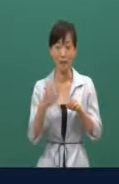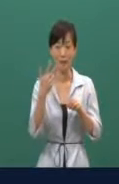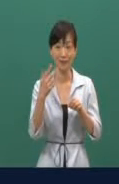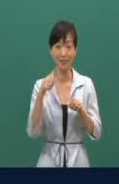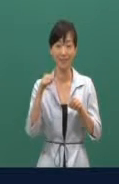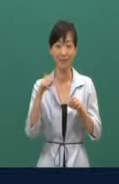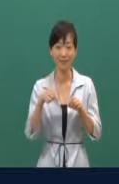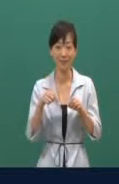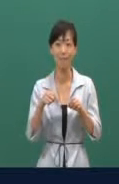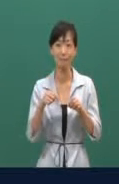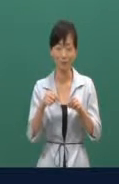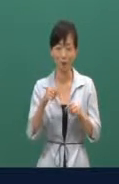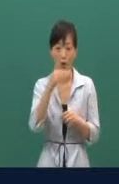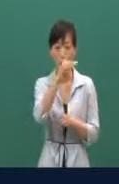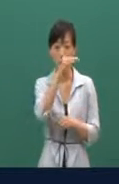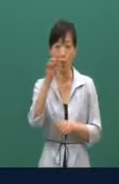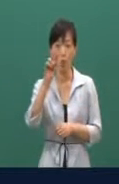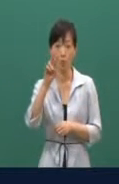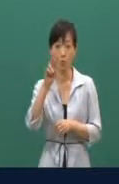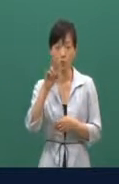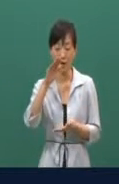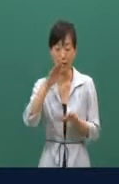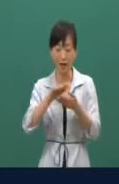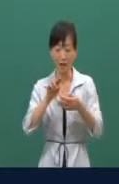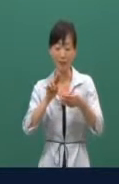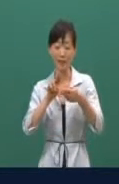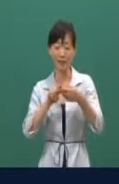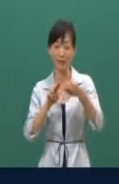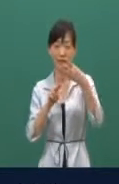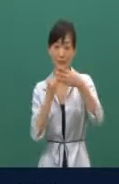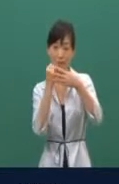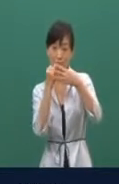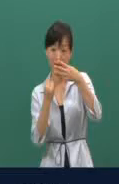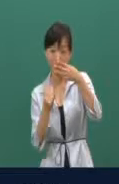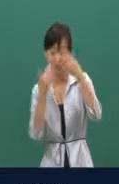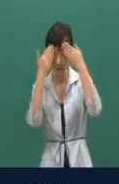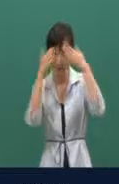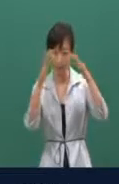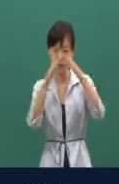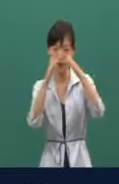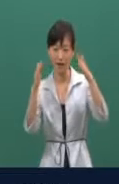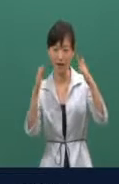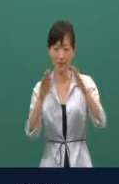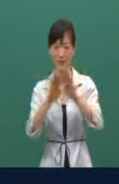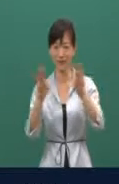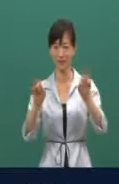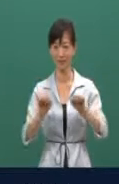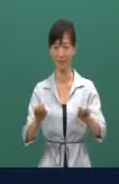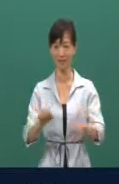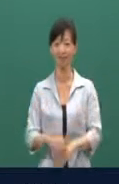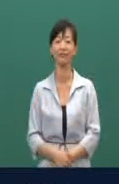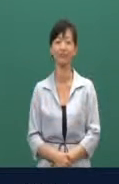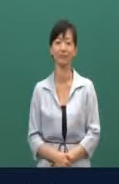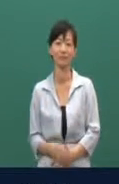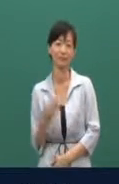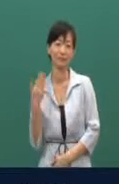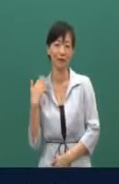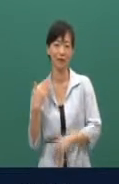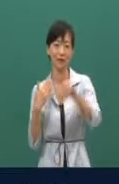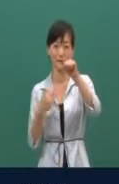6日、長浜市内で開かれている郷浅井三姉妹博覧会の入場者